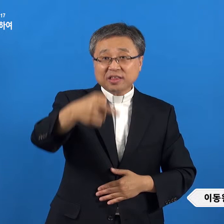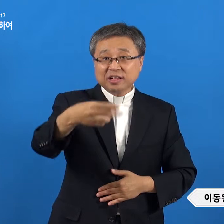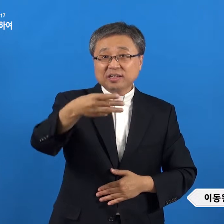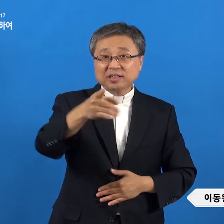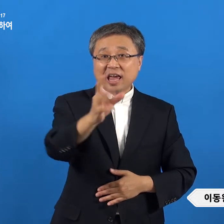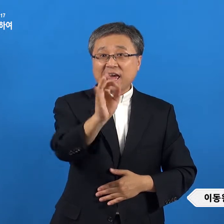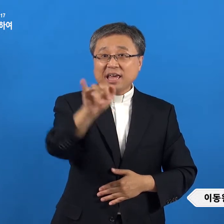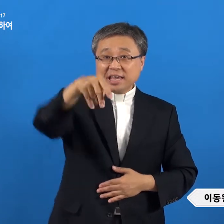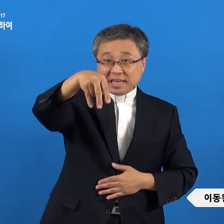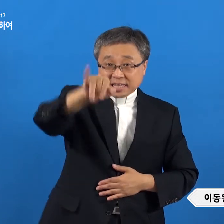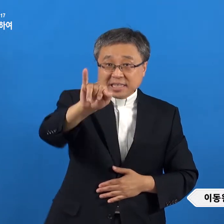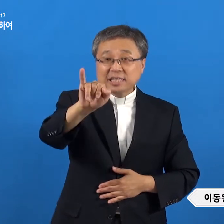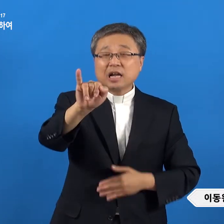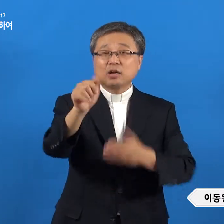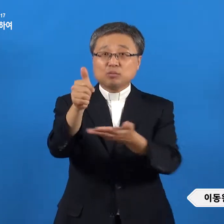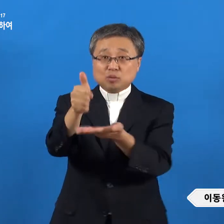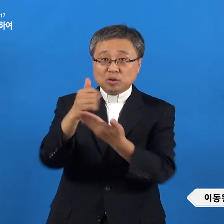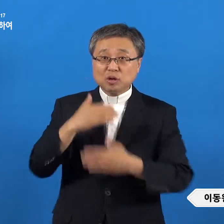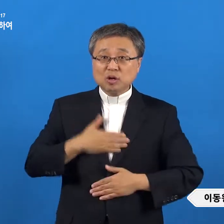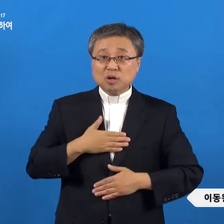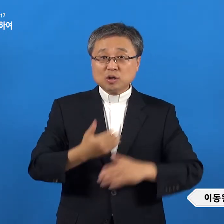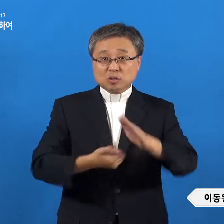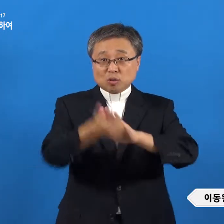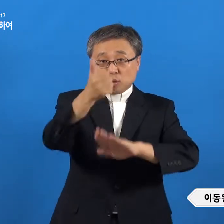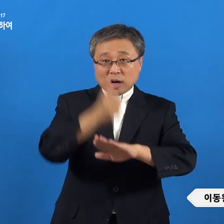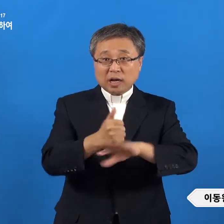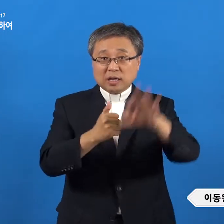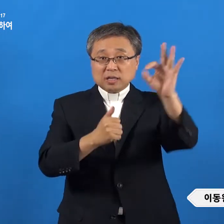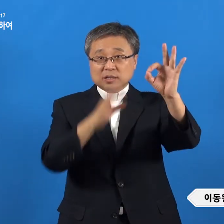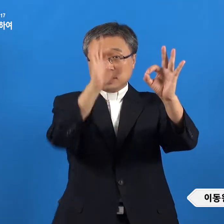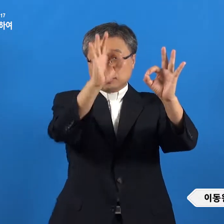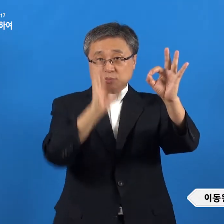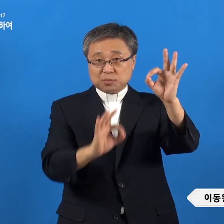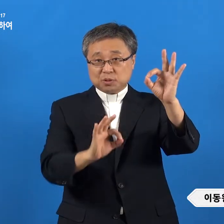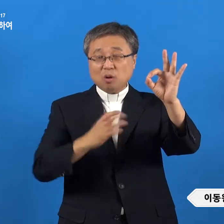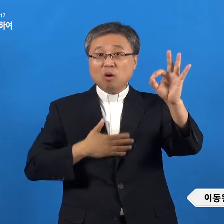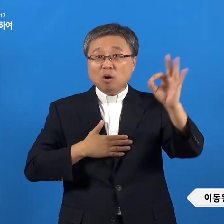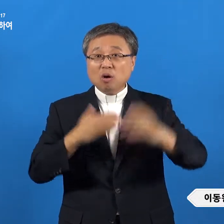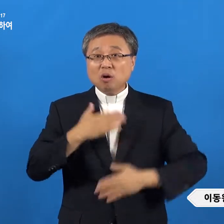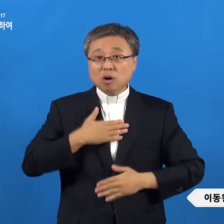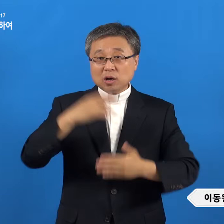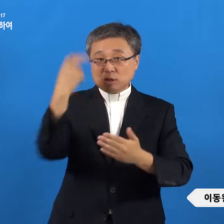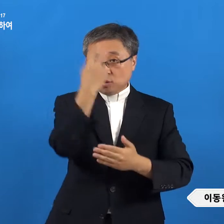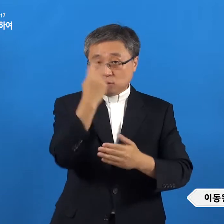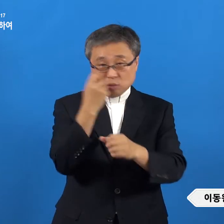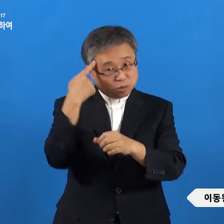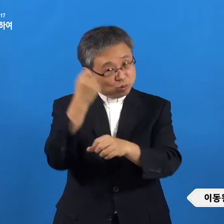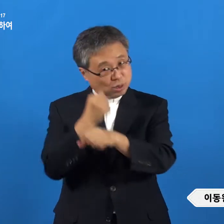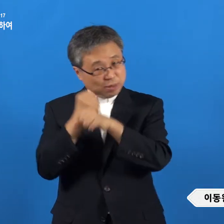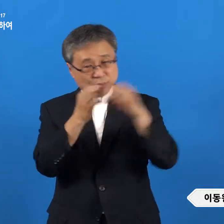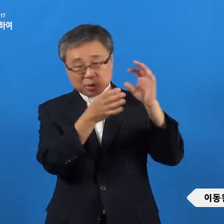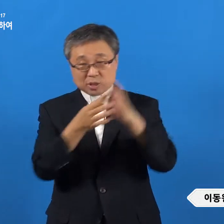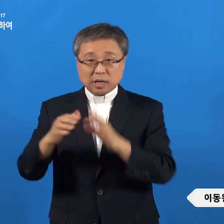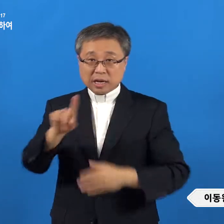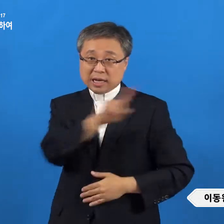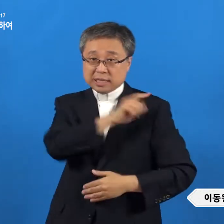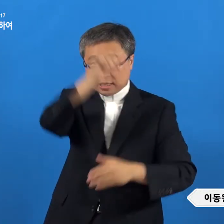그분은 성공한 소위 10%의 사람들을 리서치하면서 그들의 인생 속에 가장 중요한 것이 뭐냐? 세